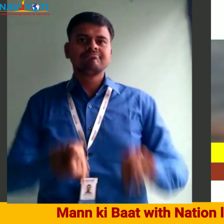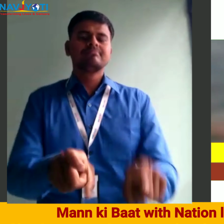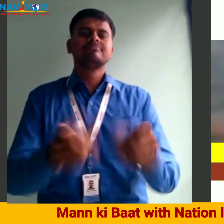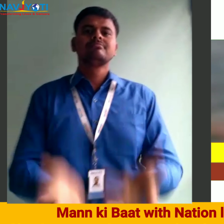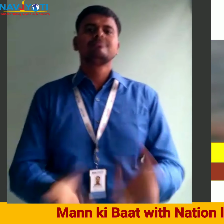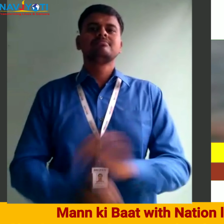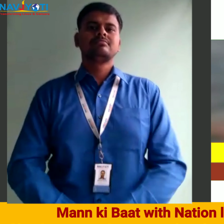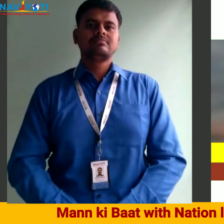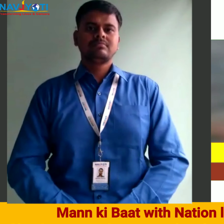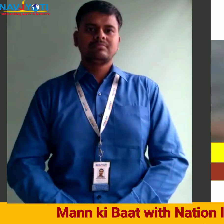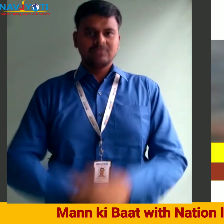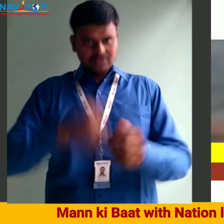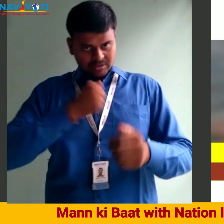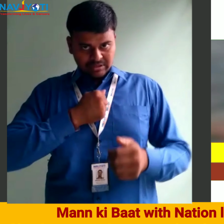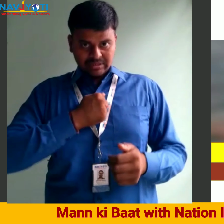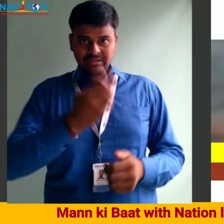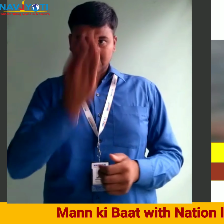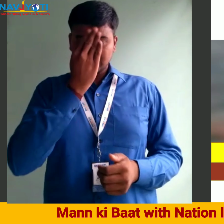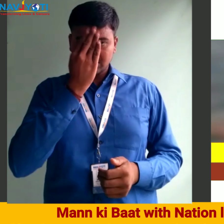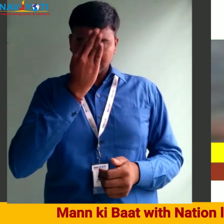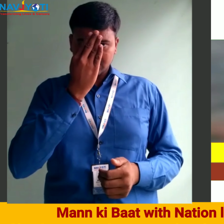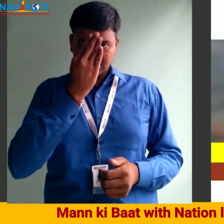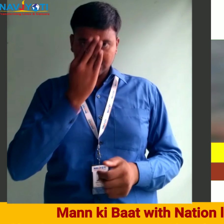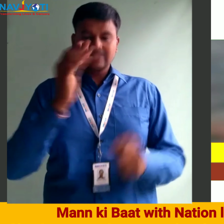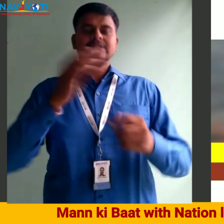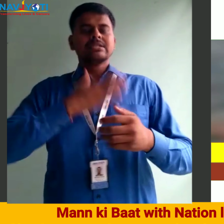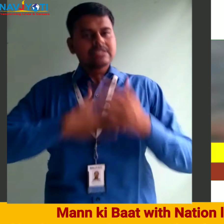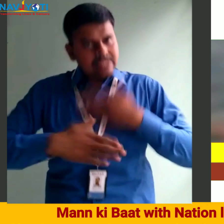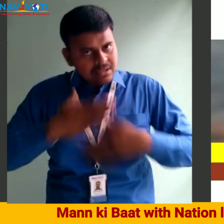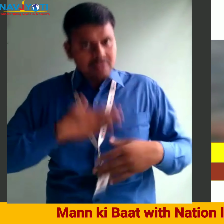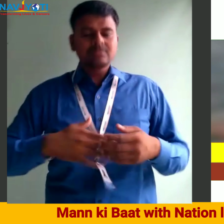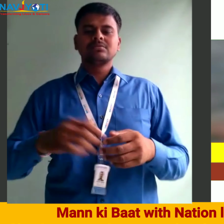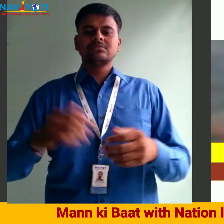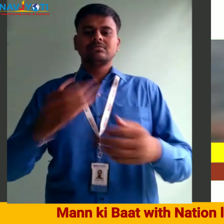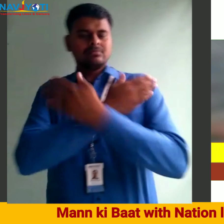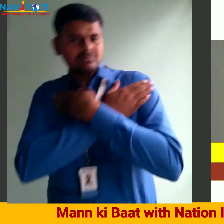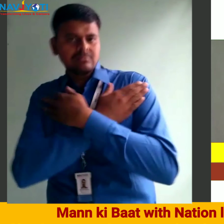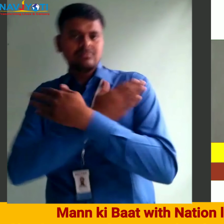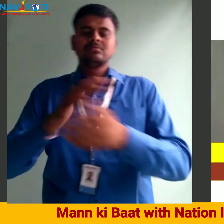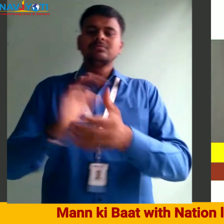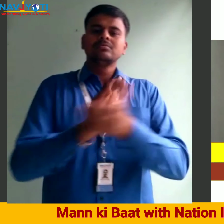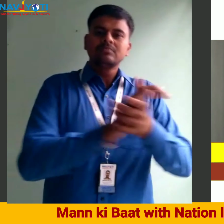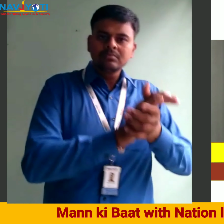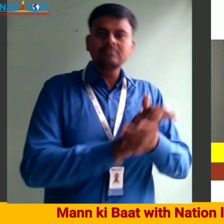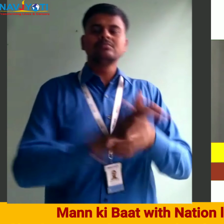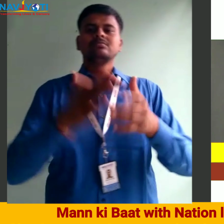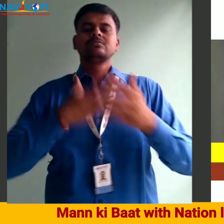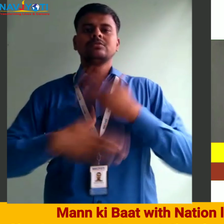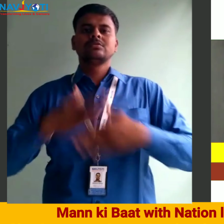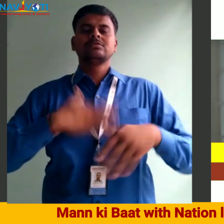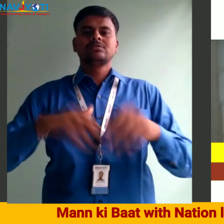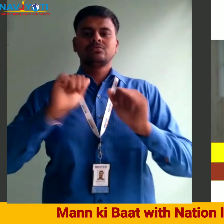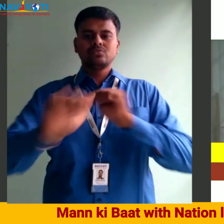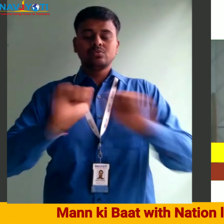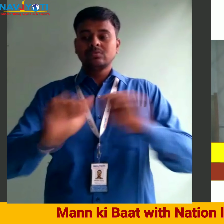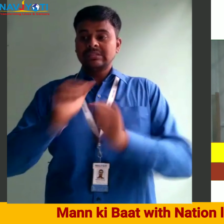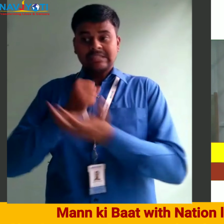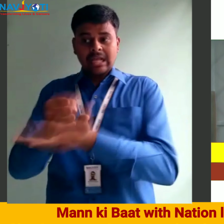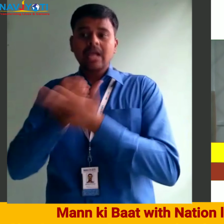महीना शुरू हो चुका है। जब पिछली बार रमजान मनाया गया था तो किसी ने सोचा भी नहीं था कि इस बार रमजान